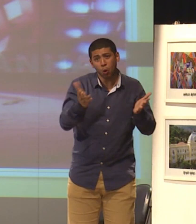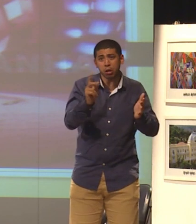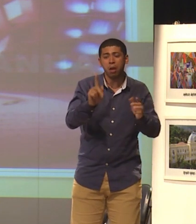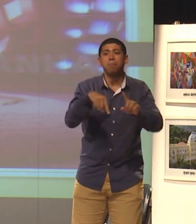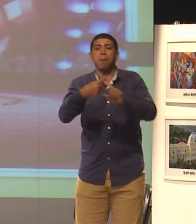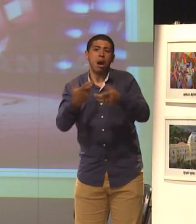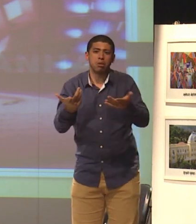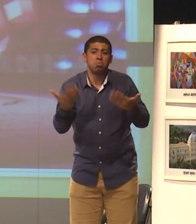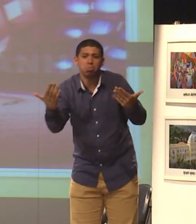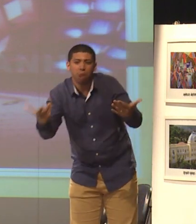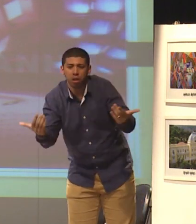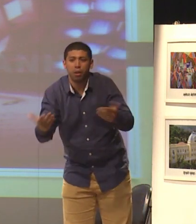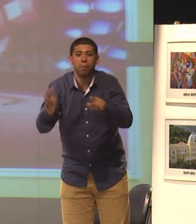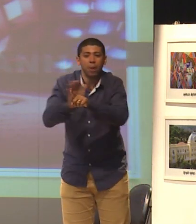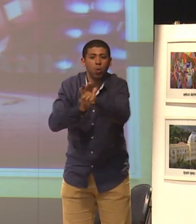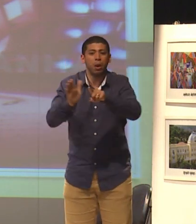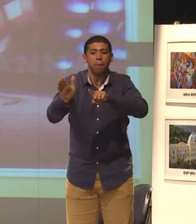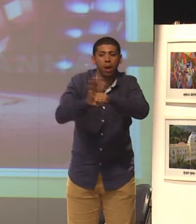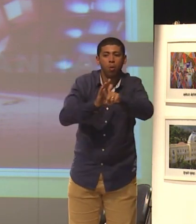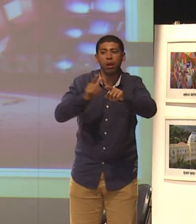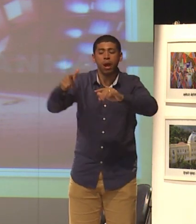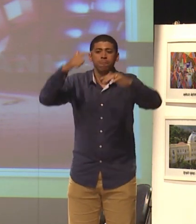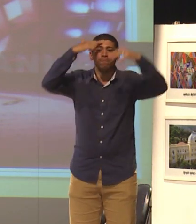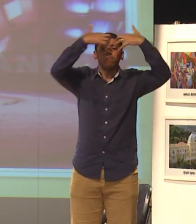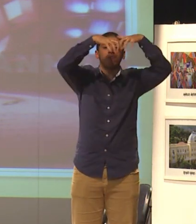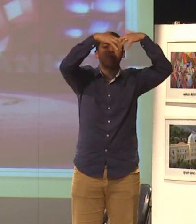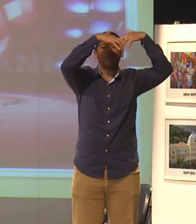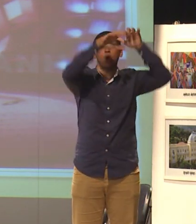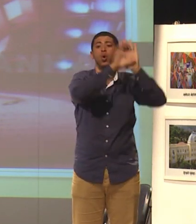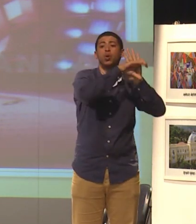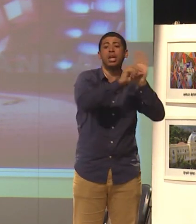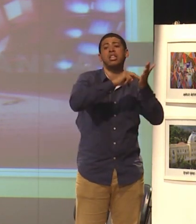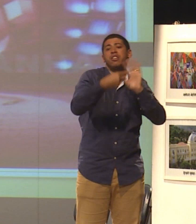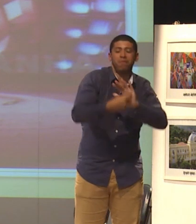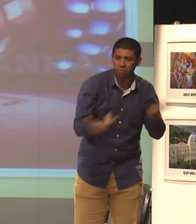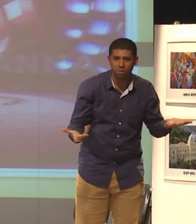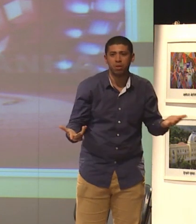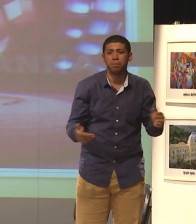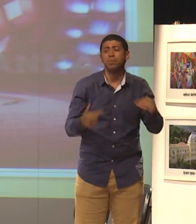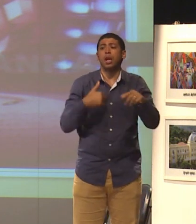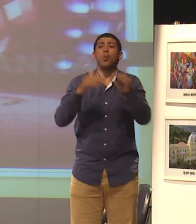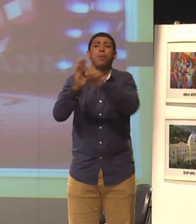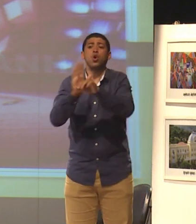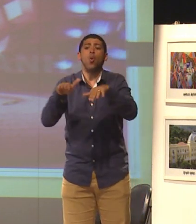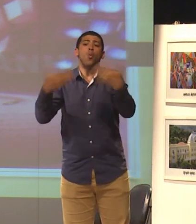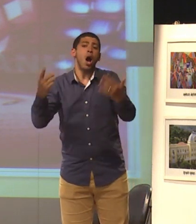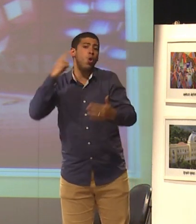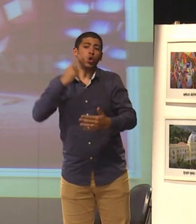isso? Bom, tudo bem. Aí ele vai pedindo para as pessoas responderem mais. E cada um vão pensando o conceito e o significado dessas duas